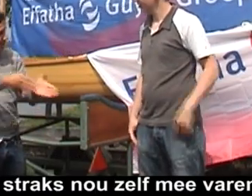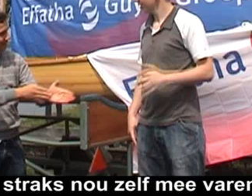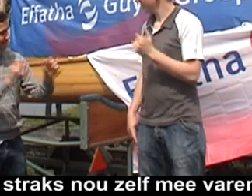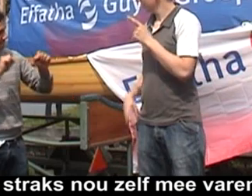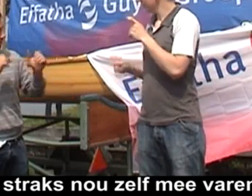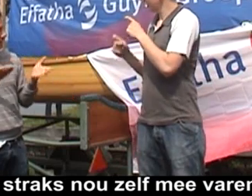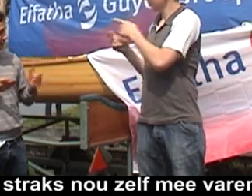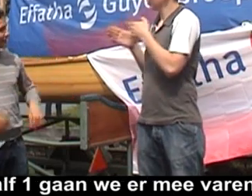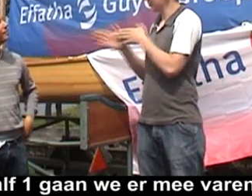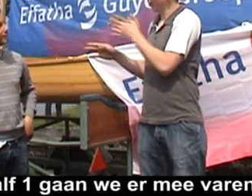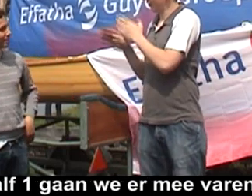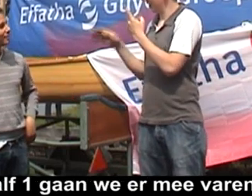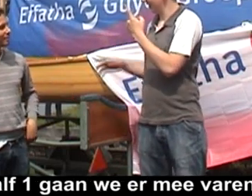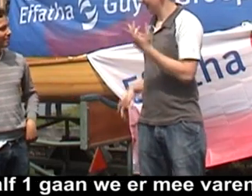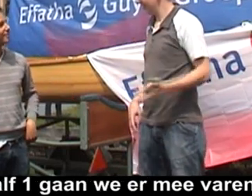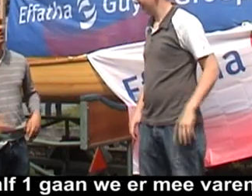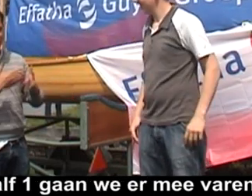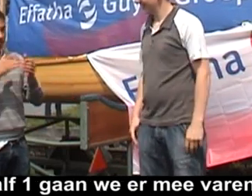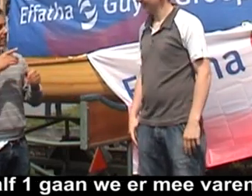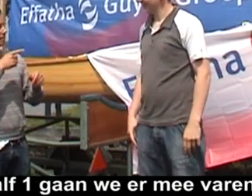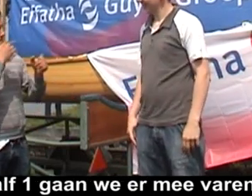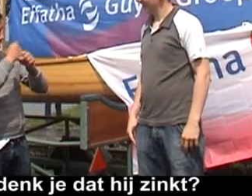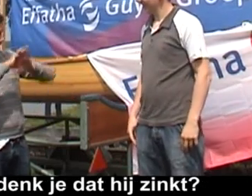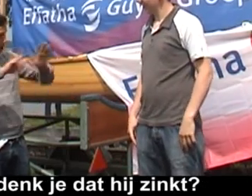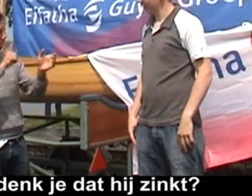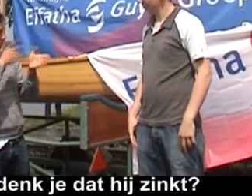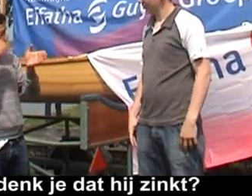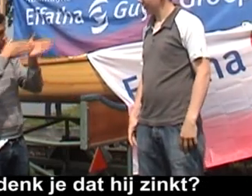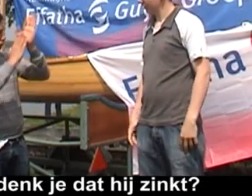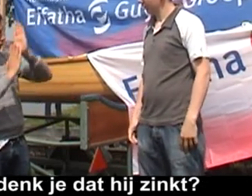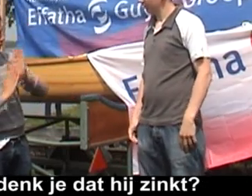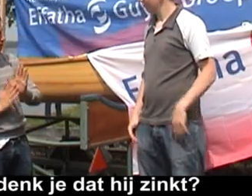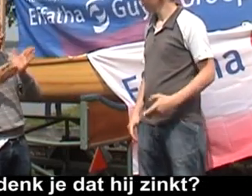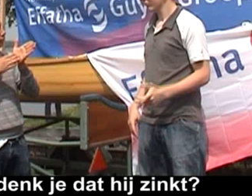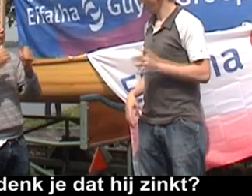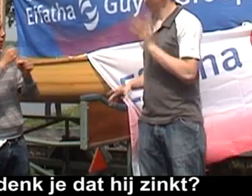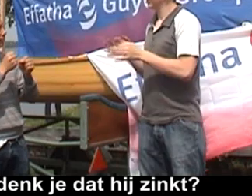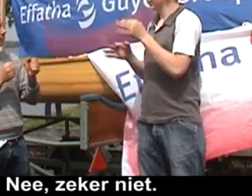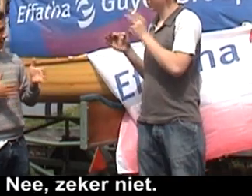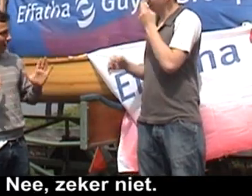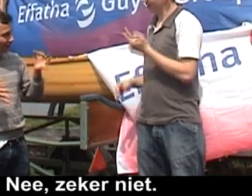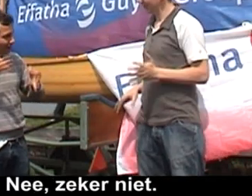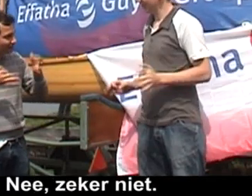En ga je nou straks zelf varen? Ja, 1:30, dan gaat hij te water. Nou, en waar denk je dat hij daarna zingt?